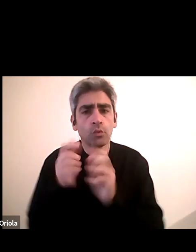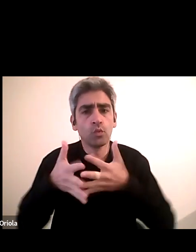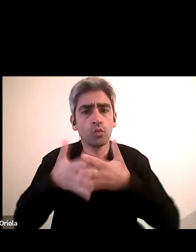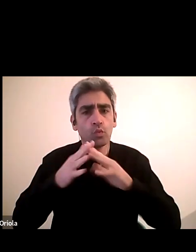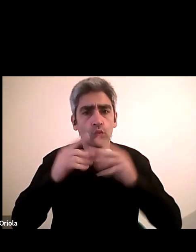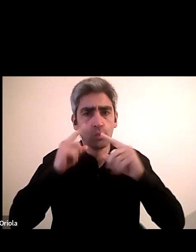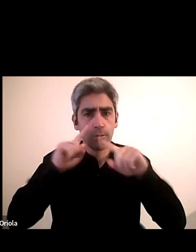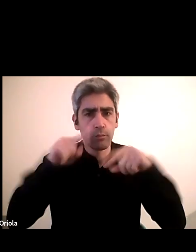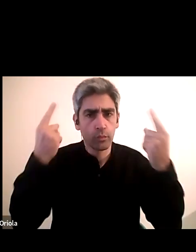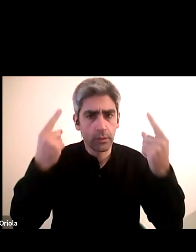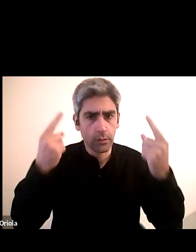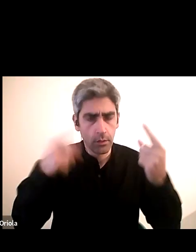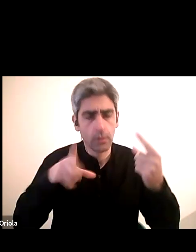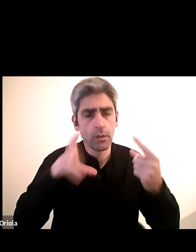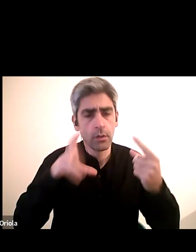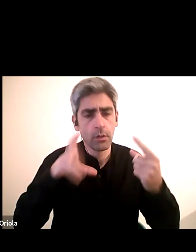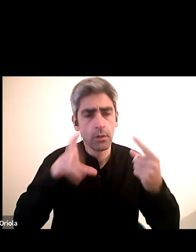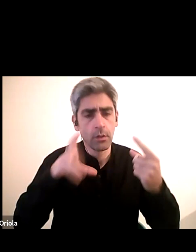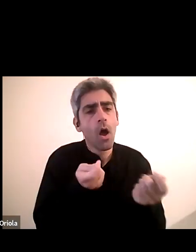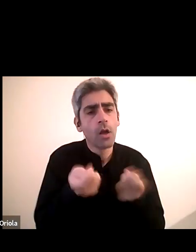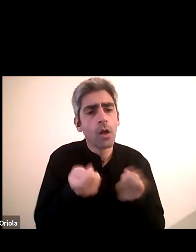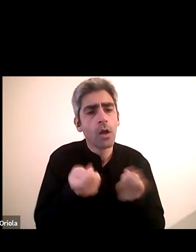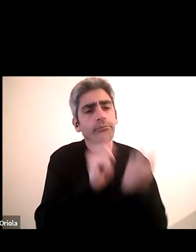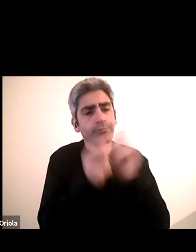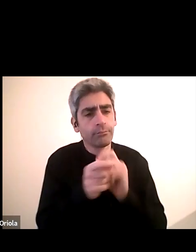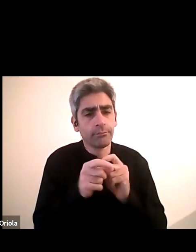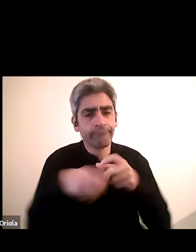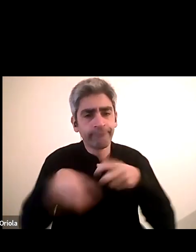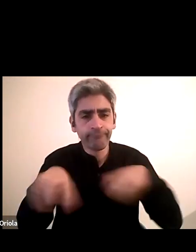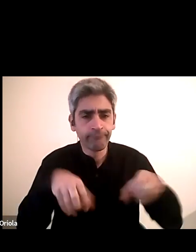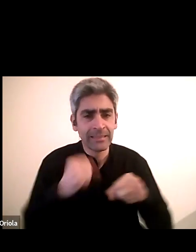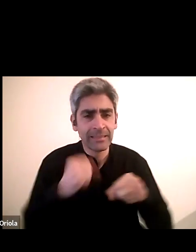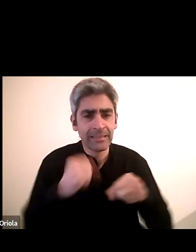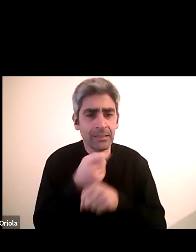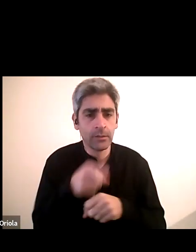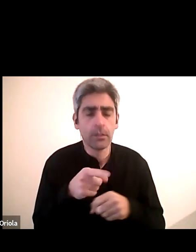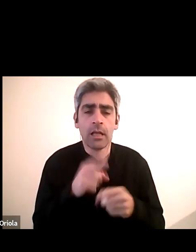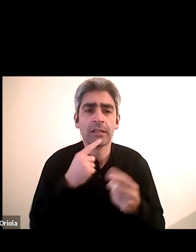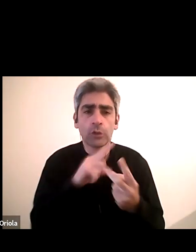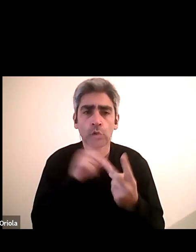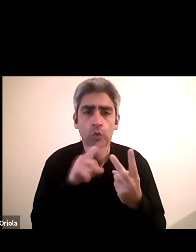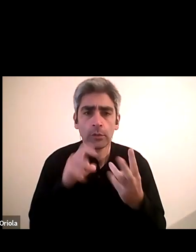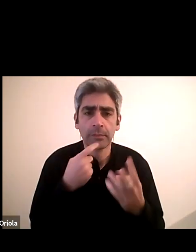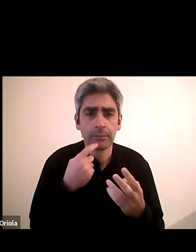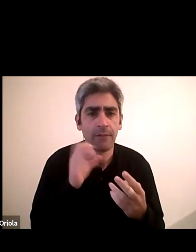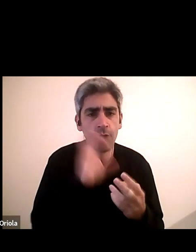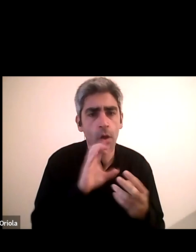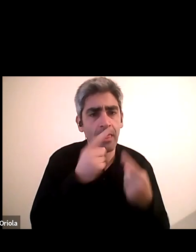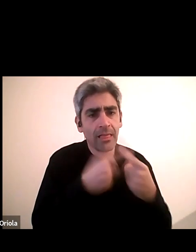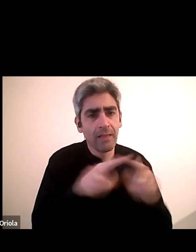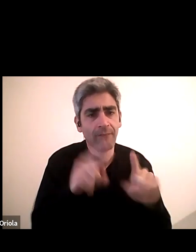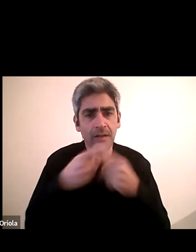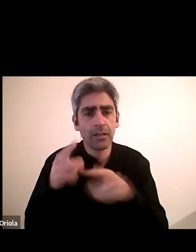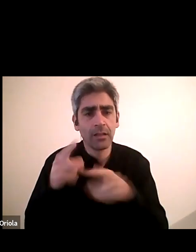públicas e as reorganizações dos serviços são questões percebidas de modo diferente em